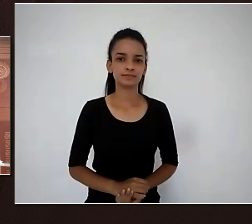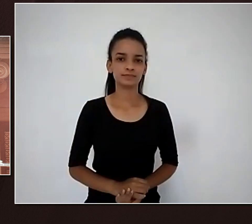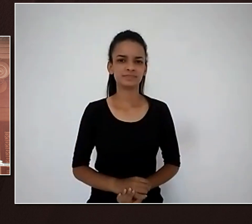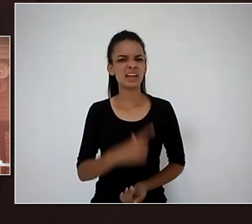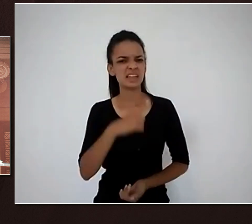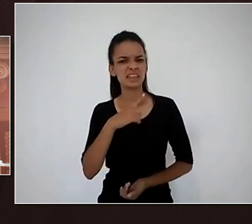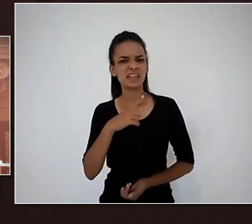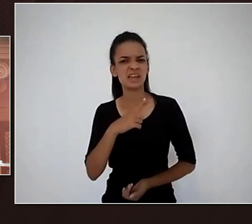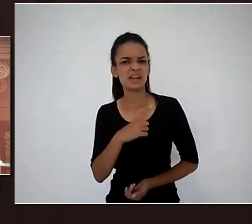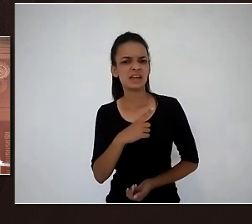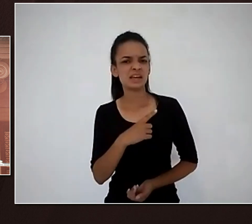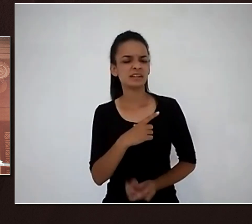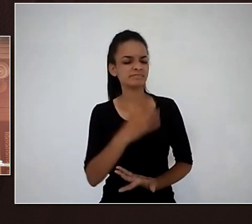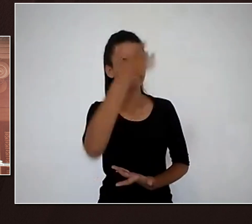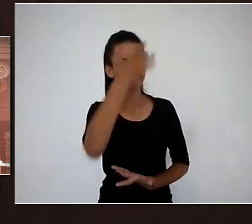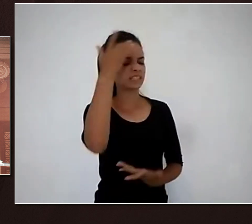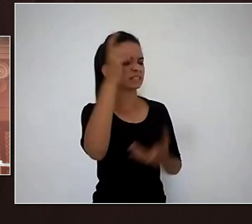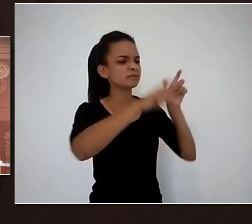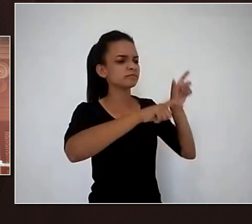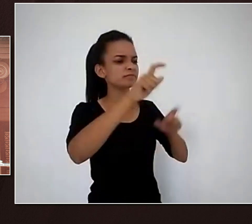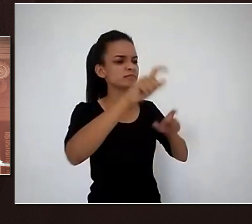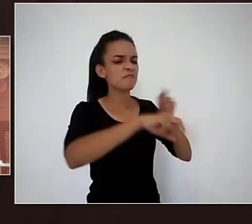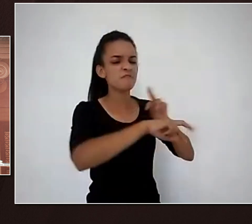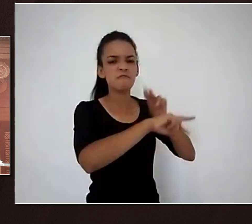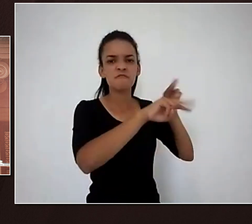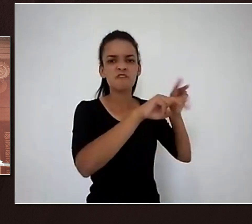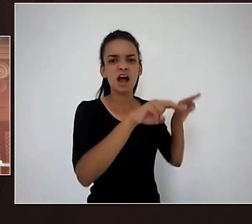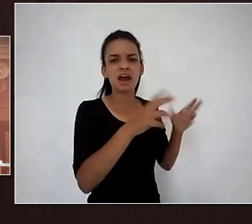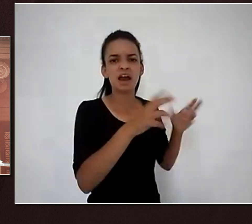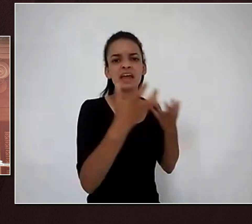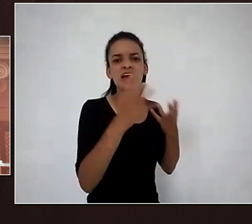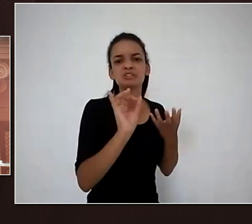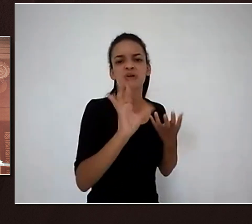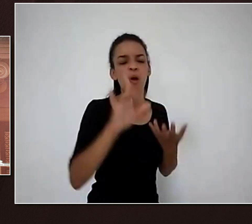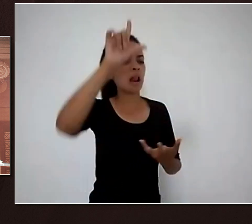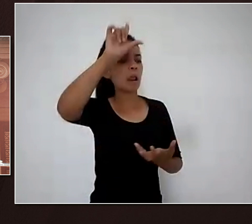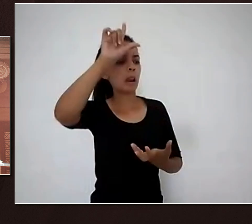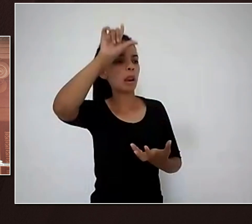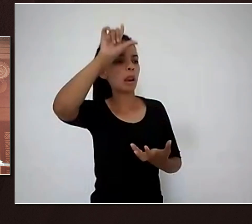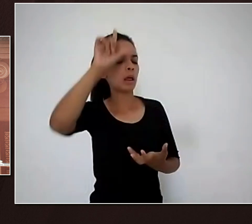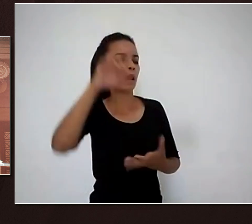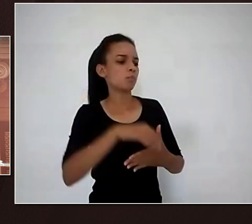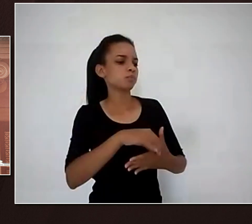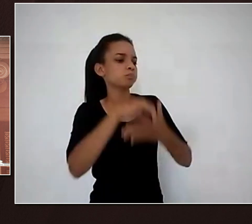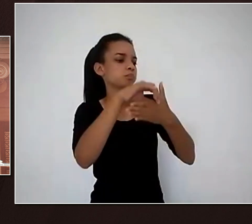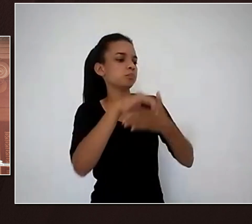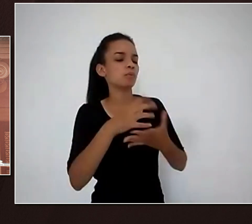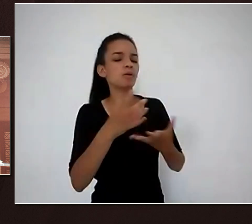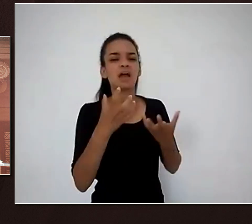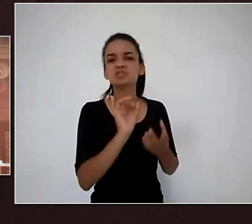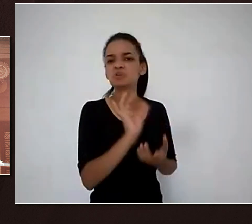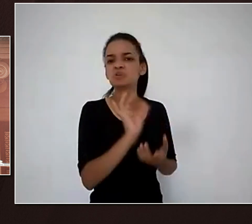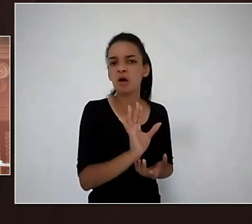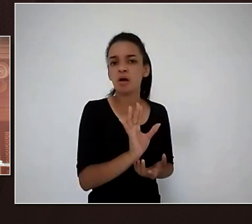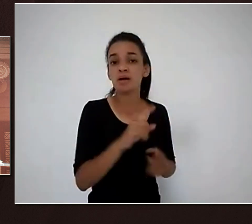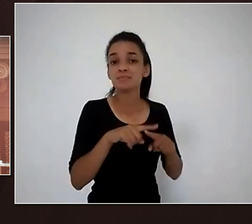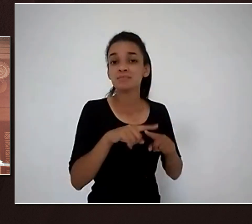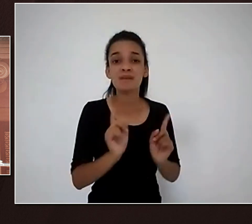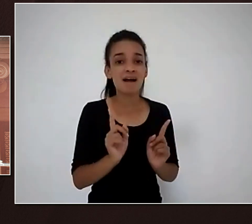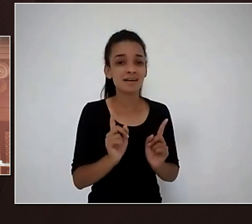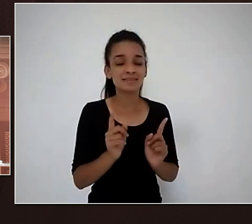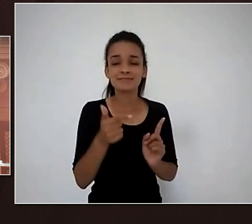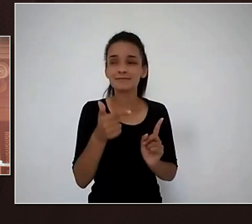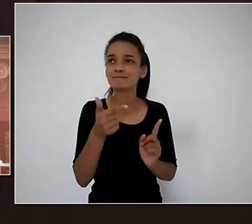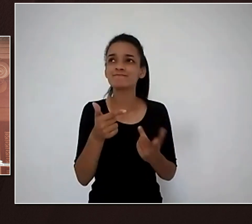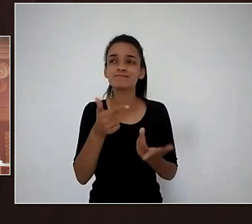aferram em cargos nas igrejas, esses mensageiros não são apegados aos ofícios,